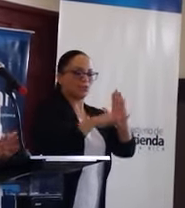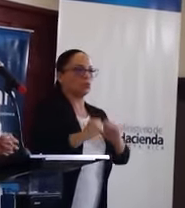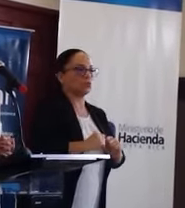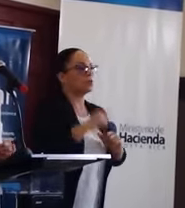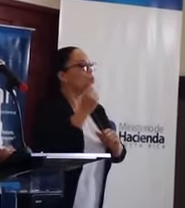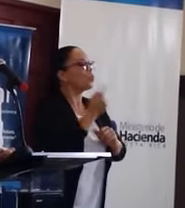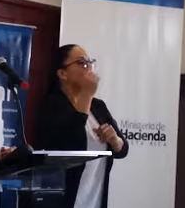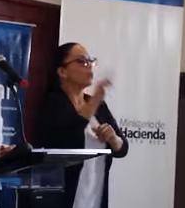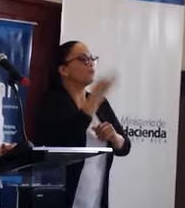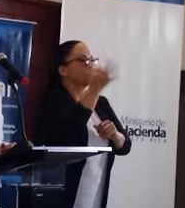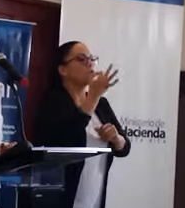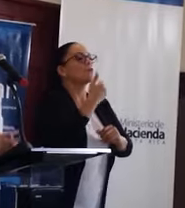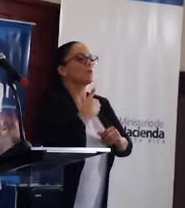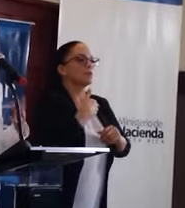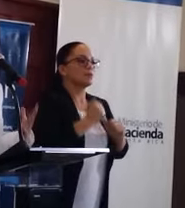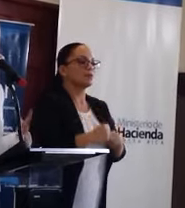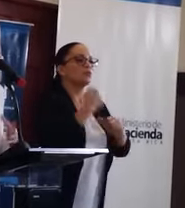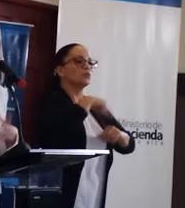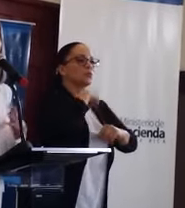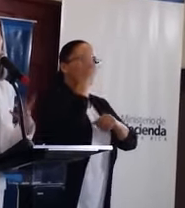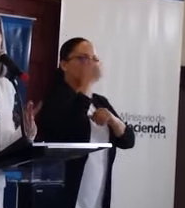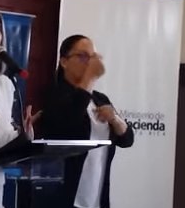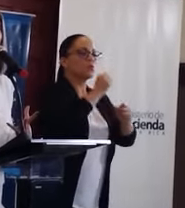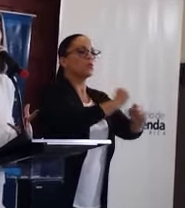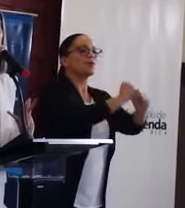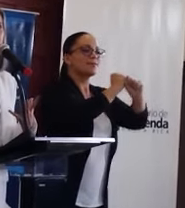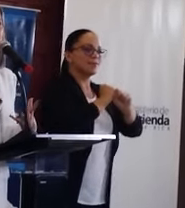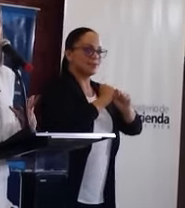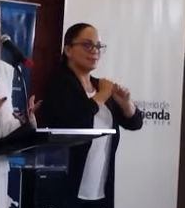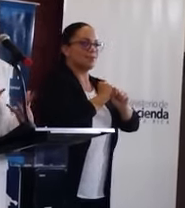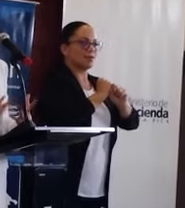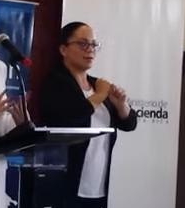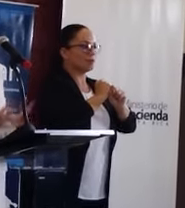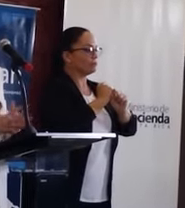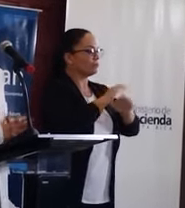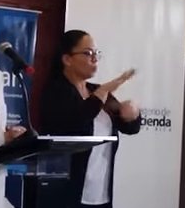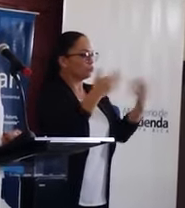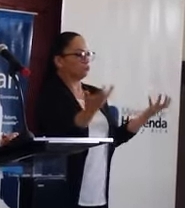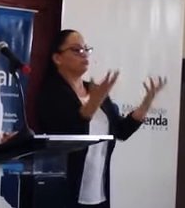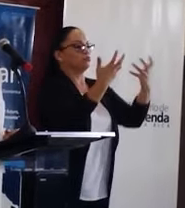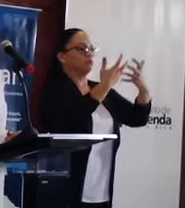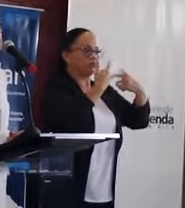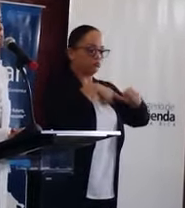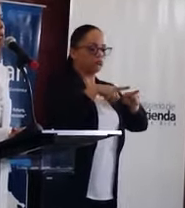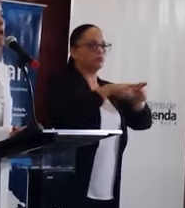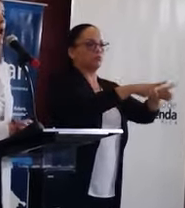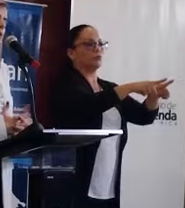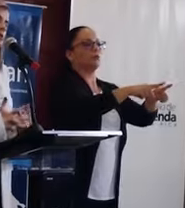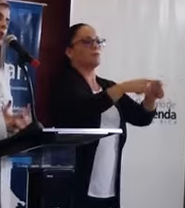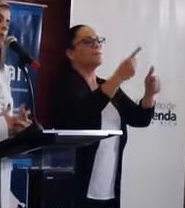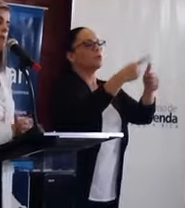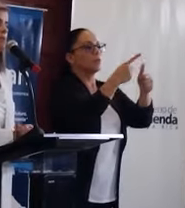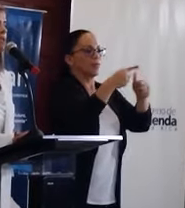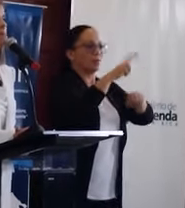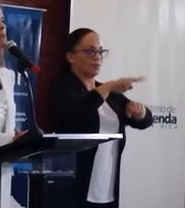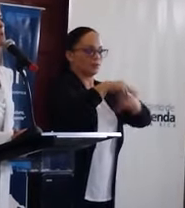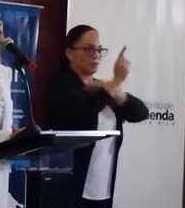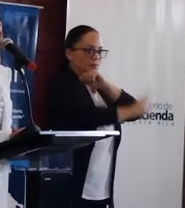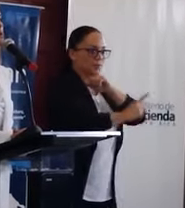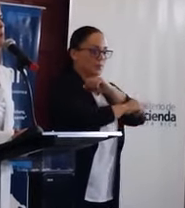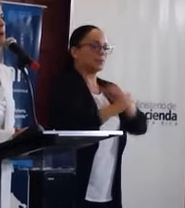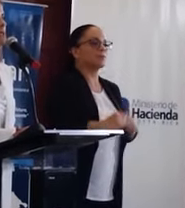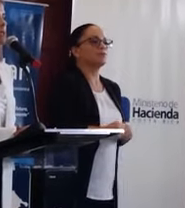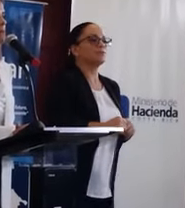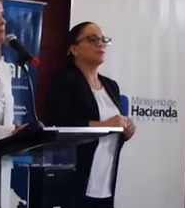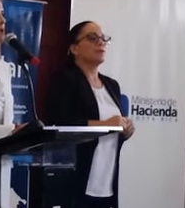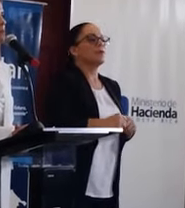único mecanismo que tenemos como gobierno para garantizar ese alineamiento con las prioridades nacionales. Adicionalmente, también